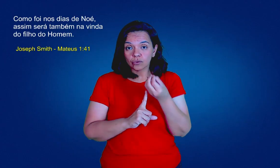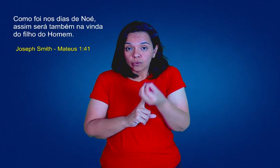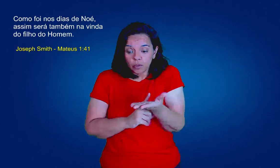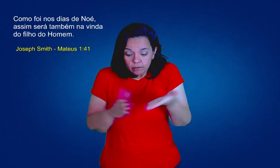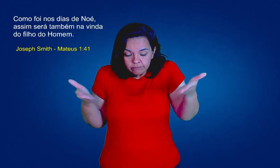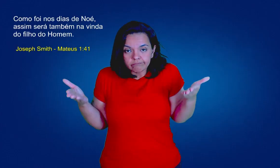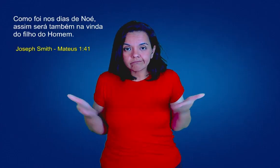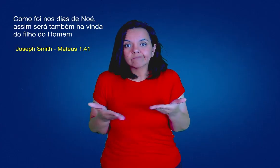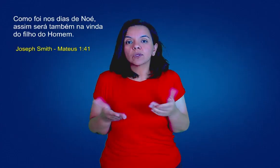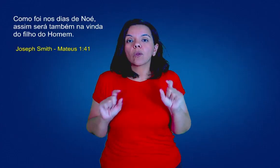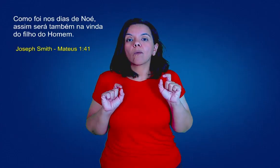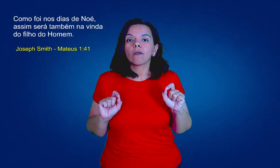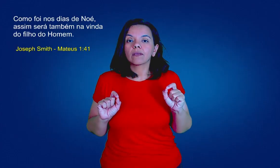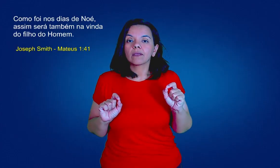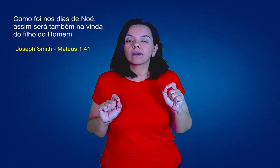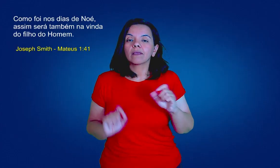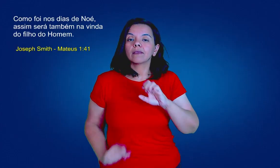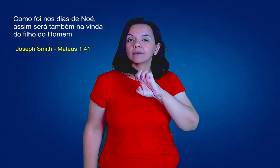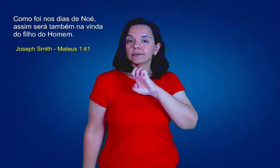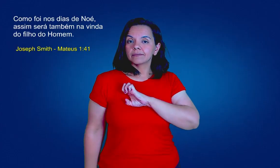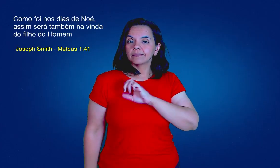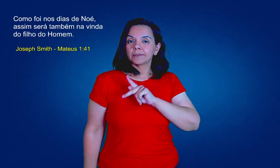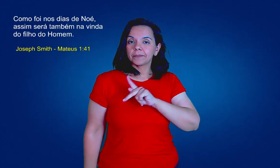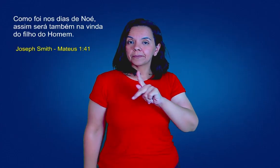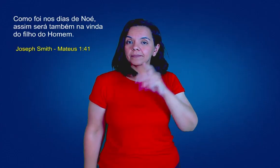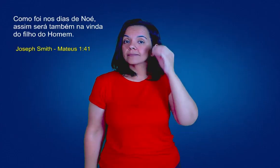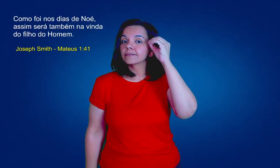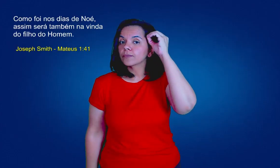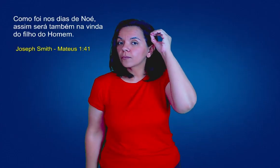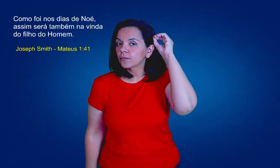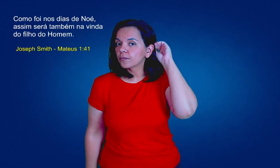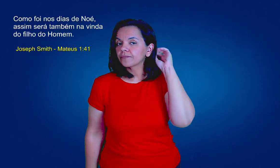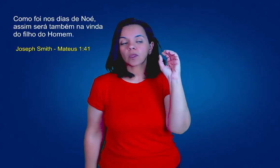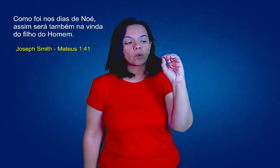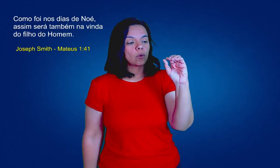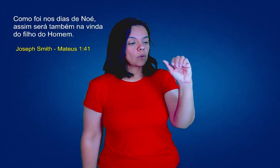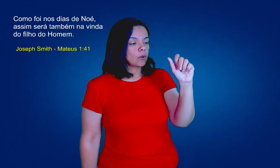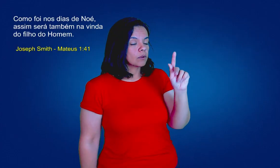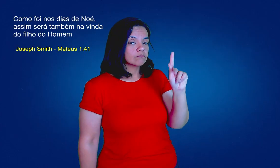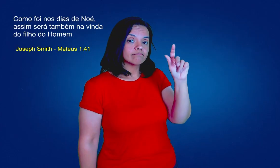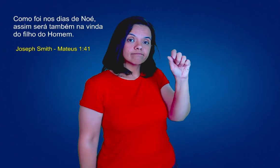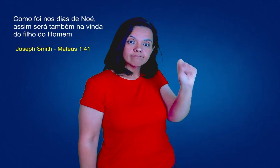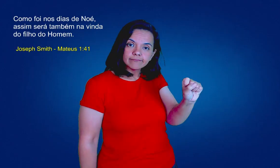Hoje também temos profetas. Atualmente, o nosso profeta é o Elder Oaks.